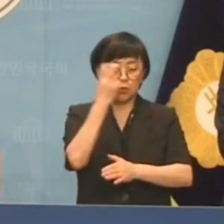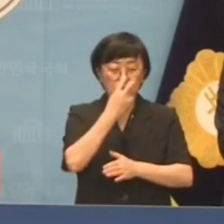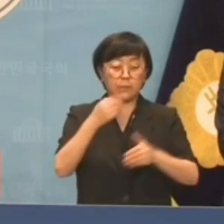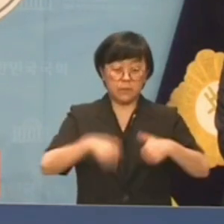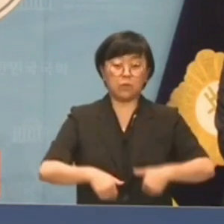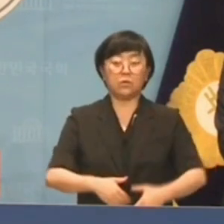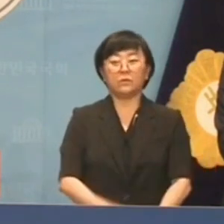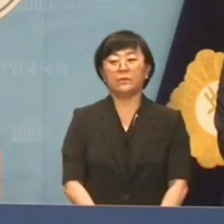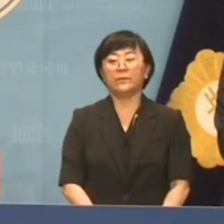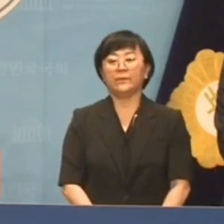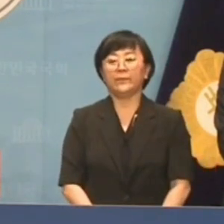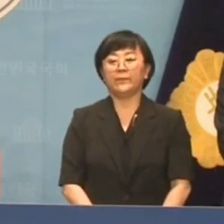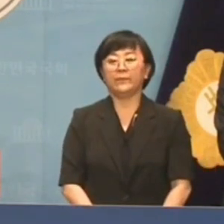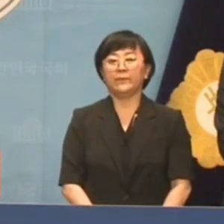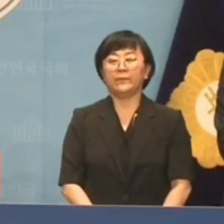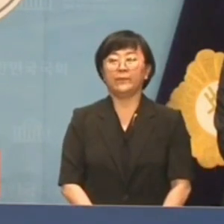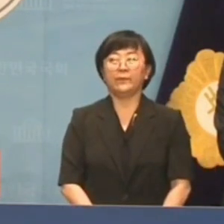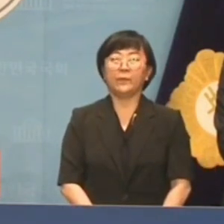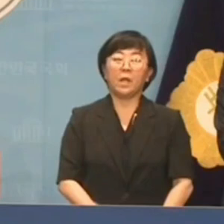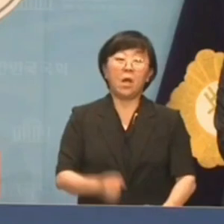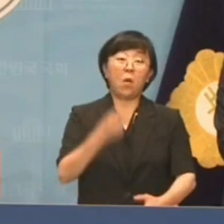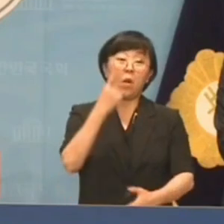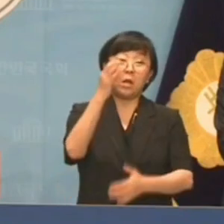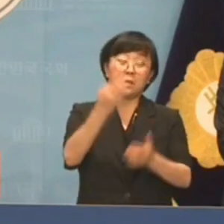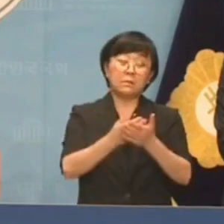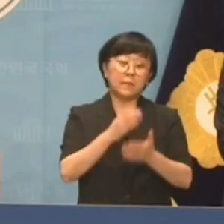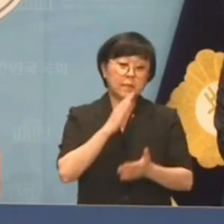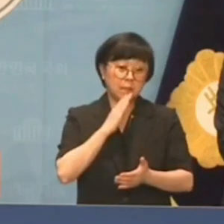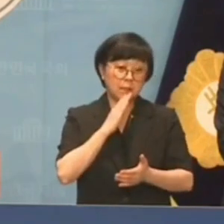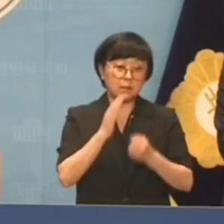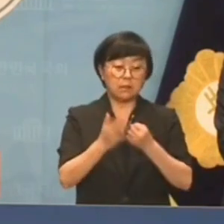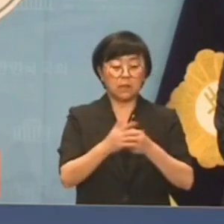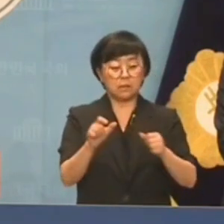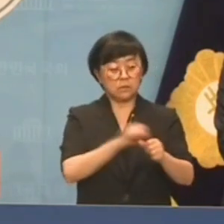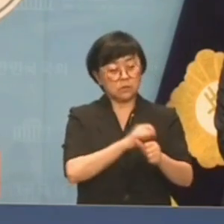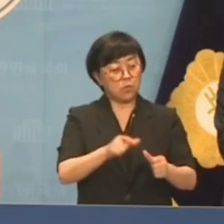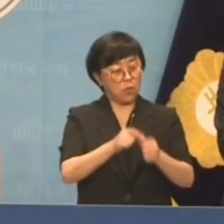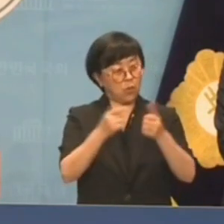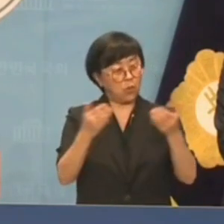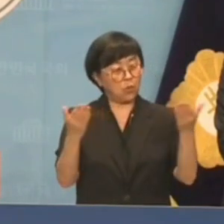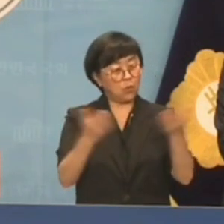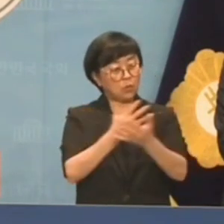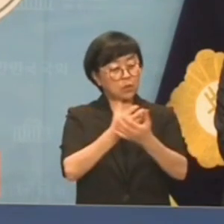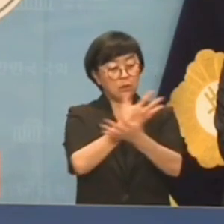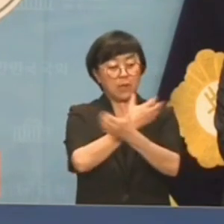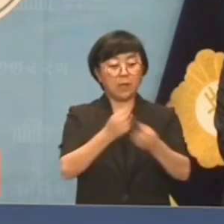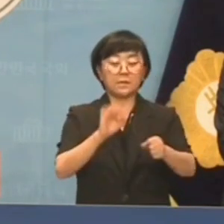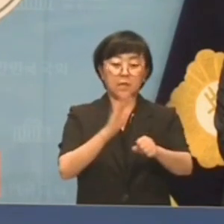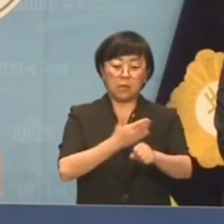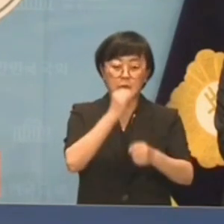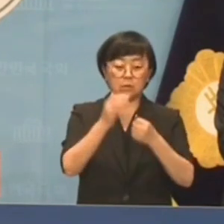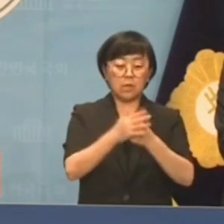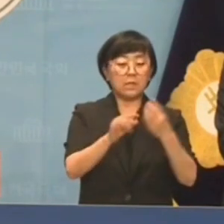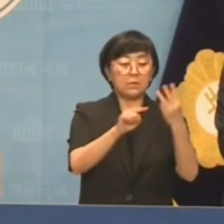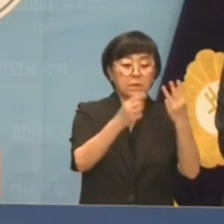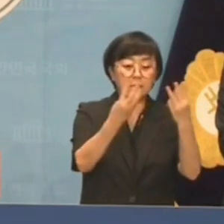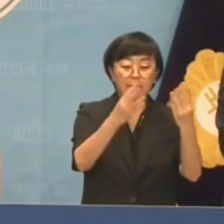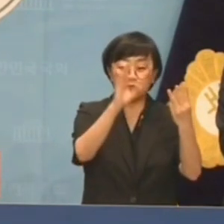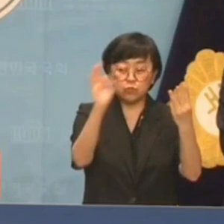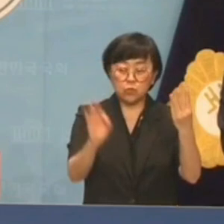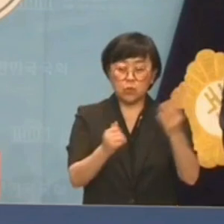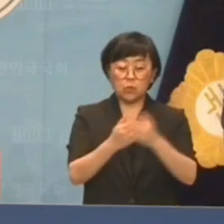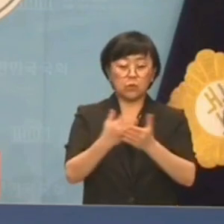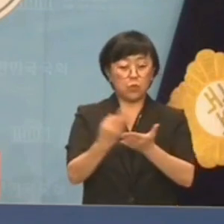필수적이다. 사실은 임금 근로자인데 특고 노동자로 계약이 잘못 체결되어